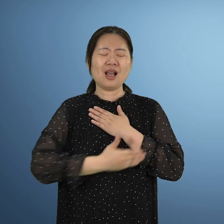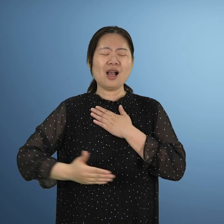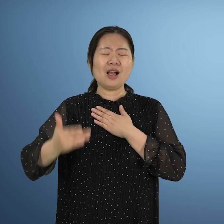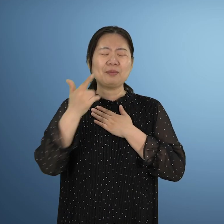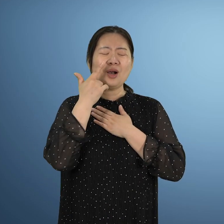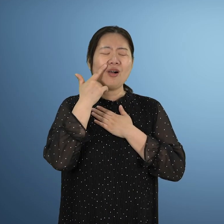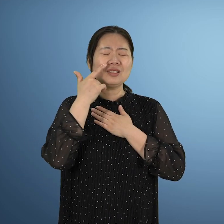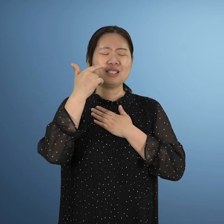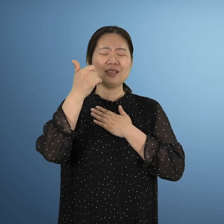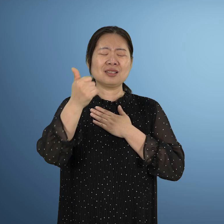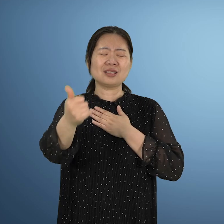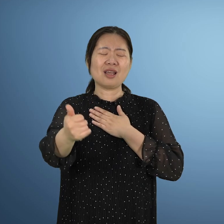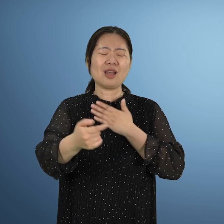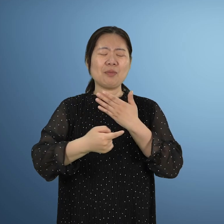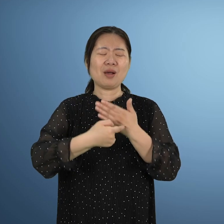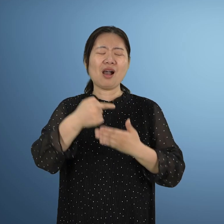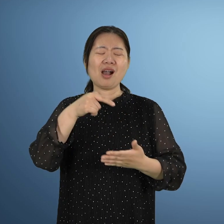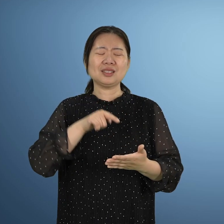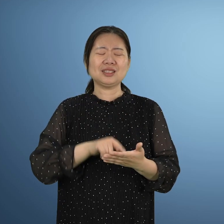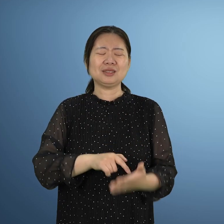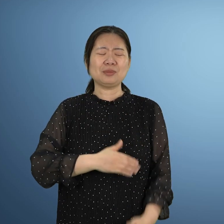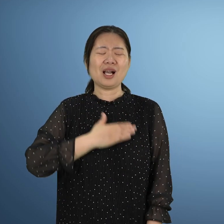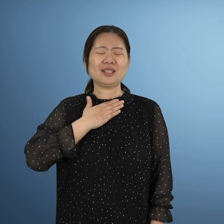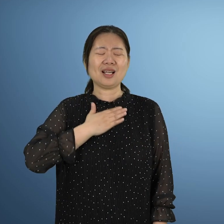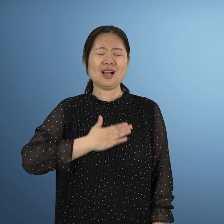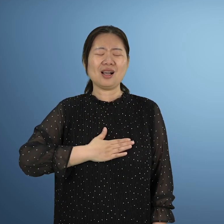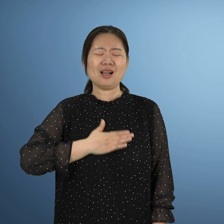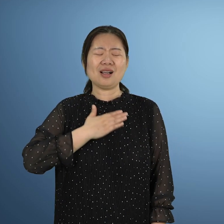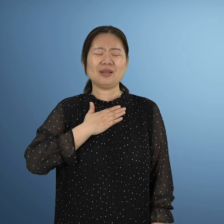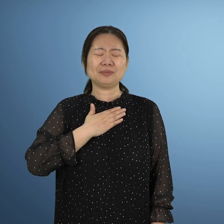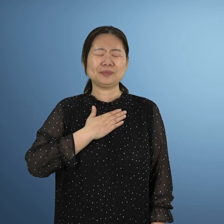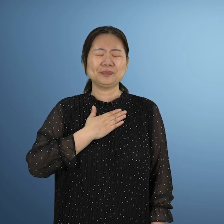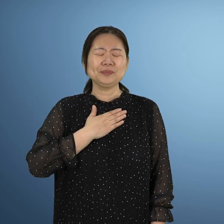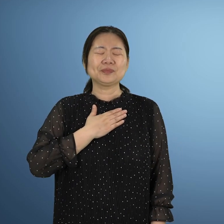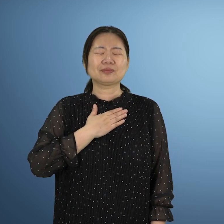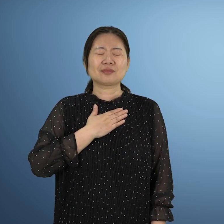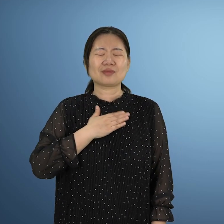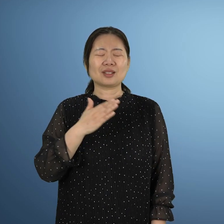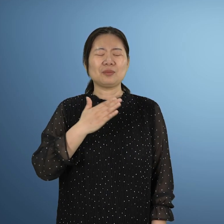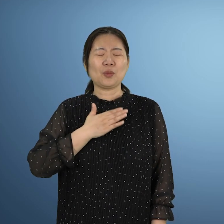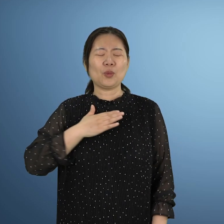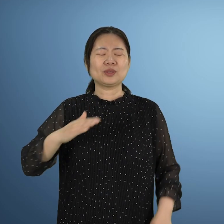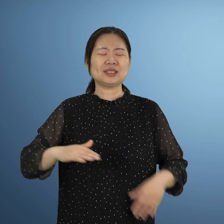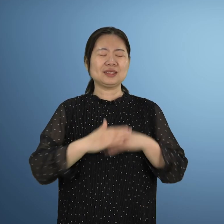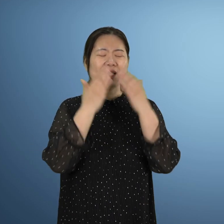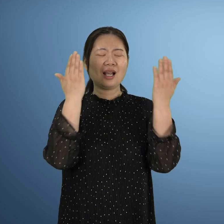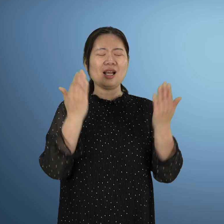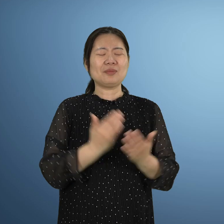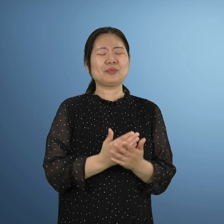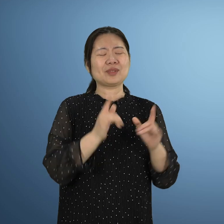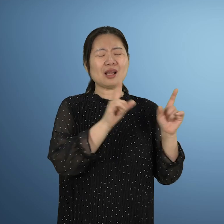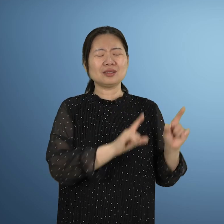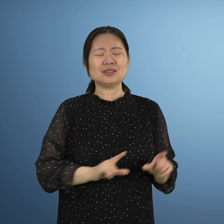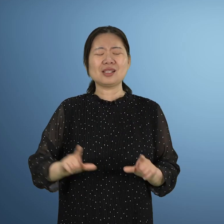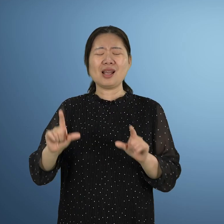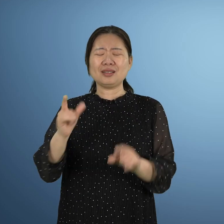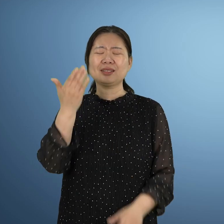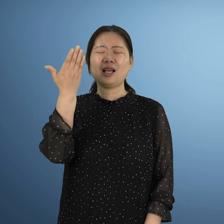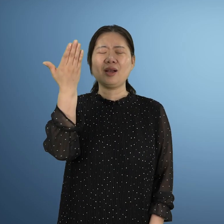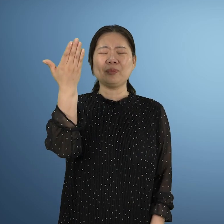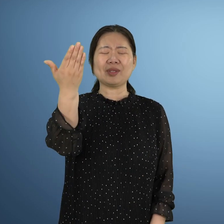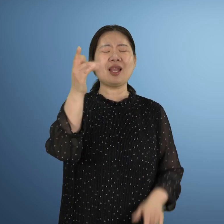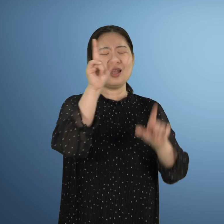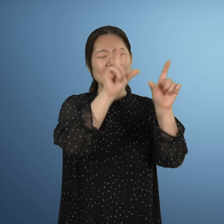몸이 아버지의 마음 알아. 내 모든 삶